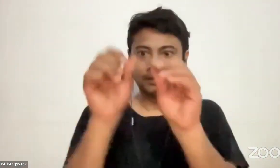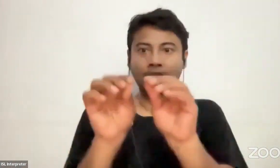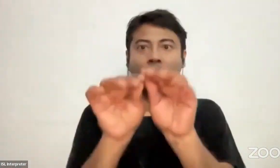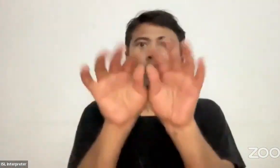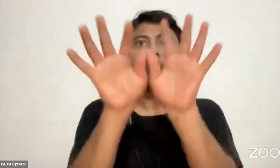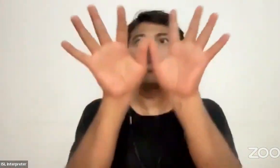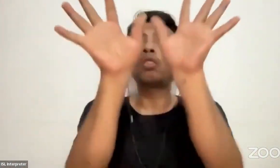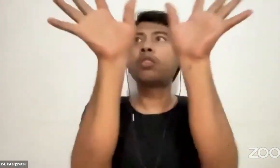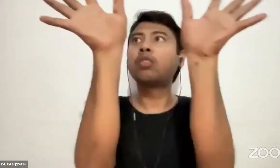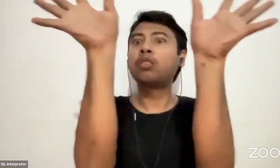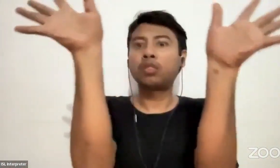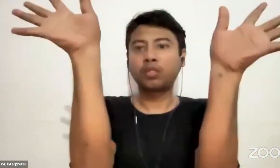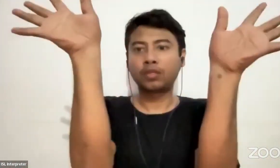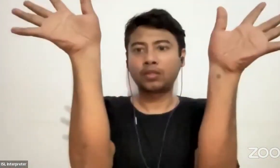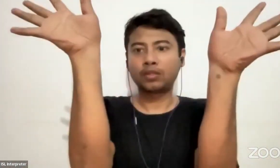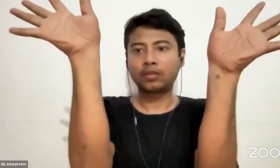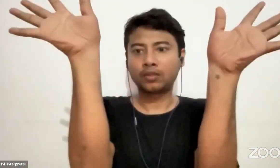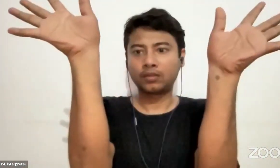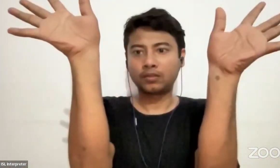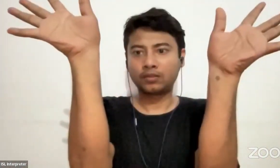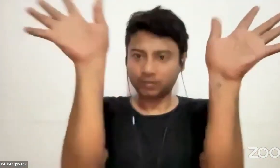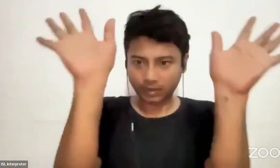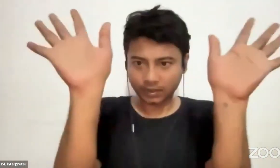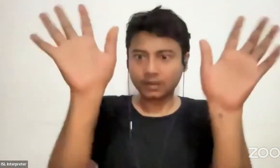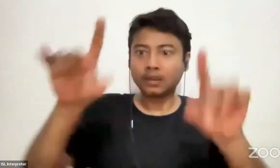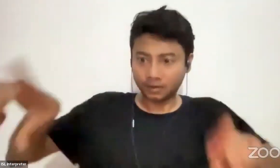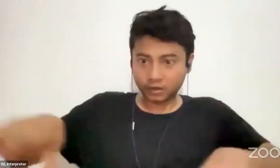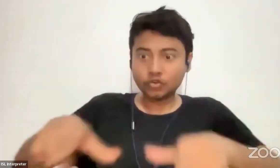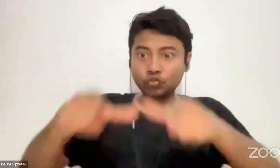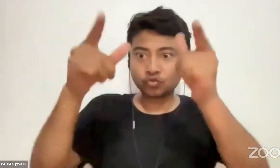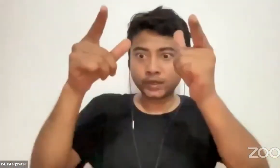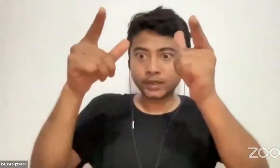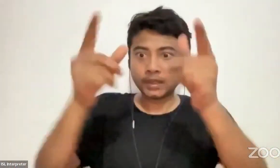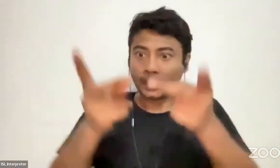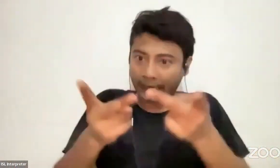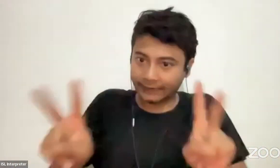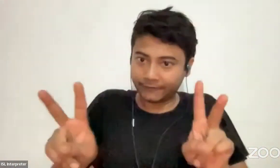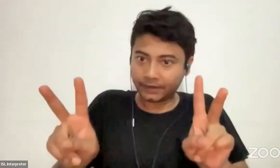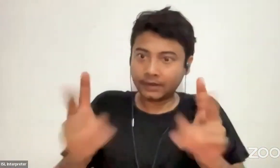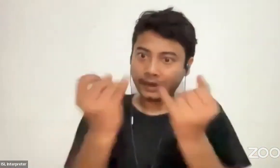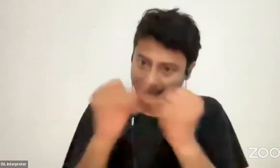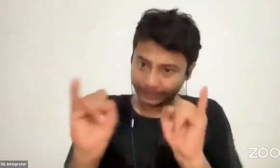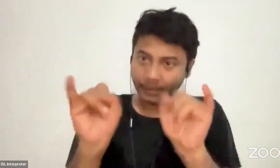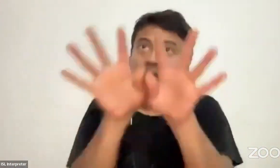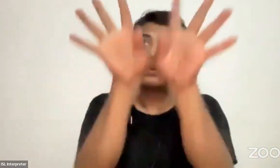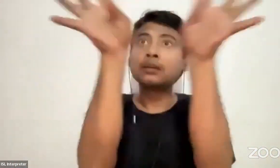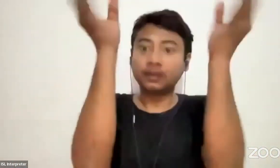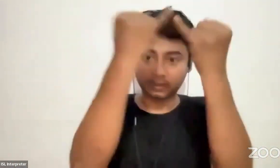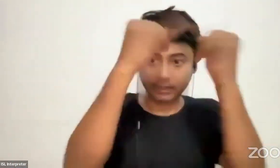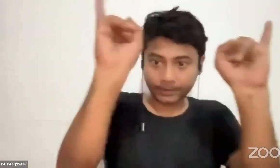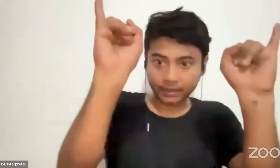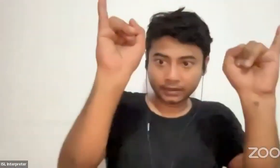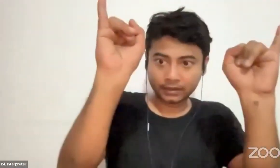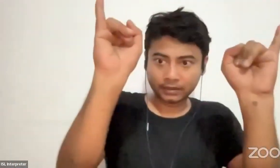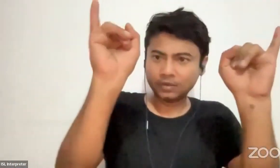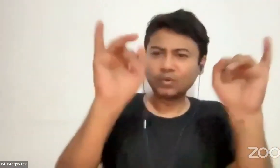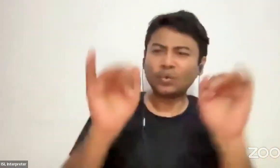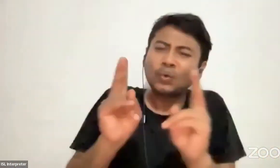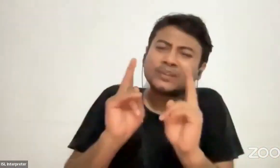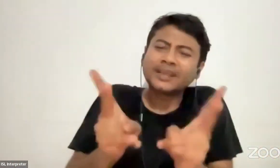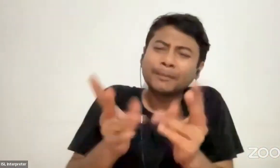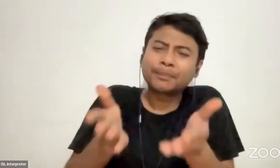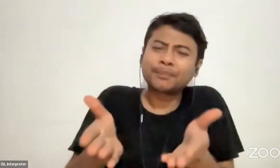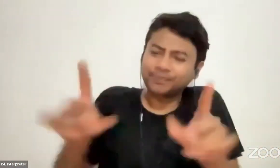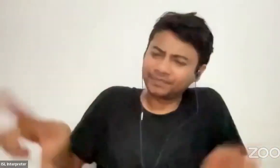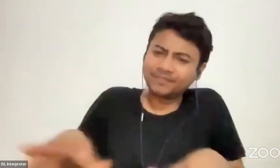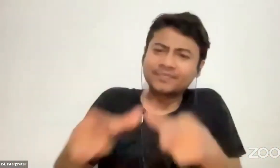इसी प्रकार से हम क्या माने? पेड़ माने भगवान श्री कृष्ण को और शाखाएं माने इन देवताओं को। ये क्या है? ये वास्तव